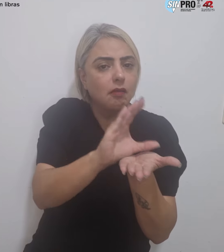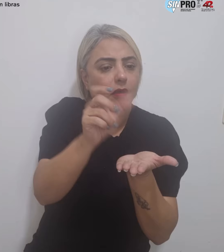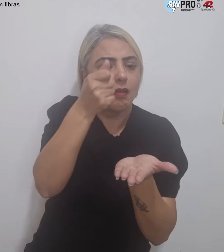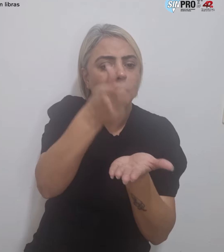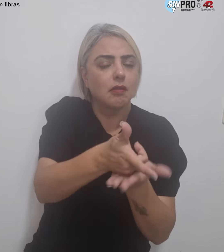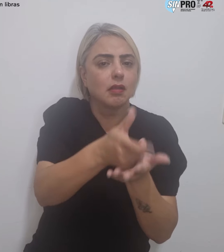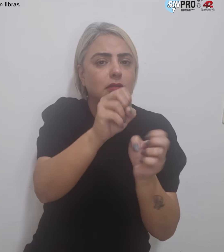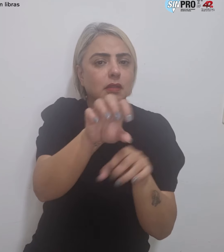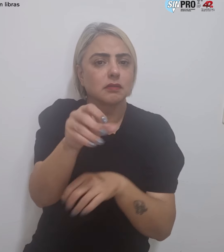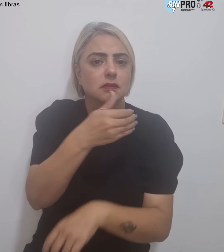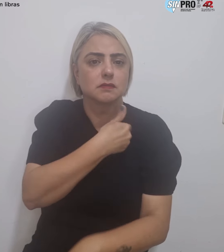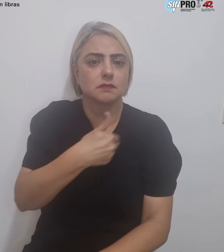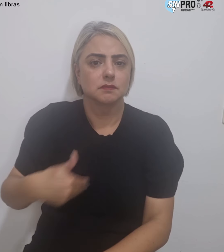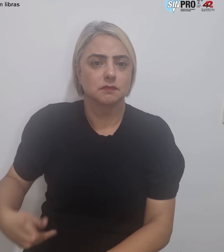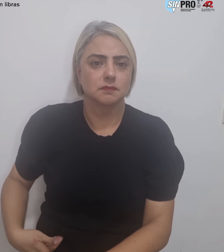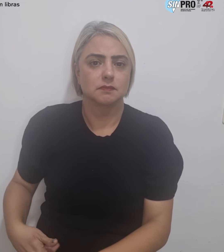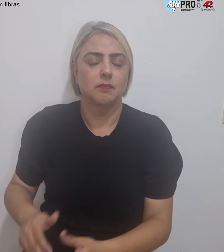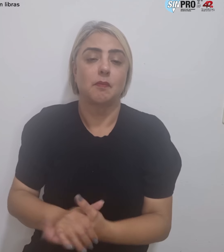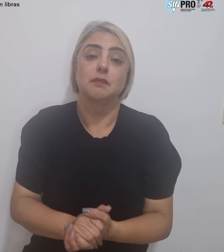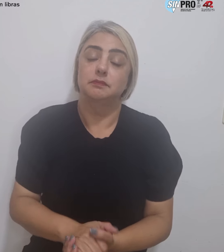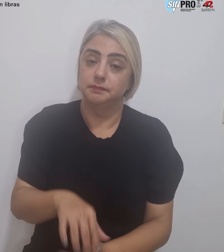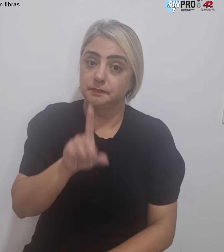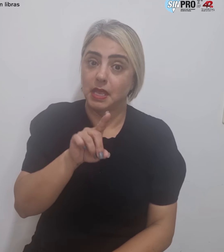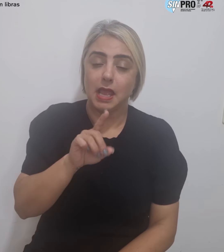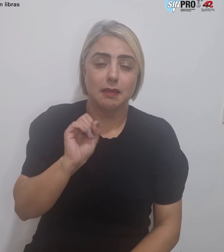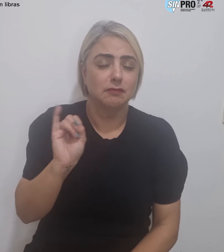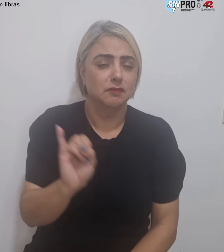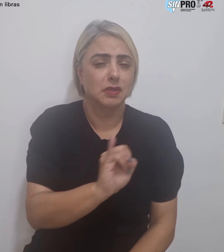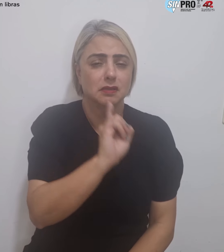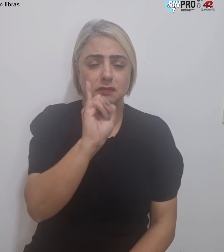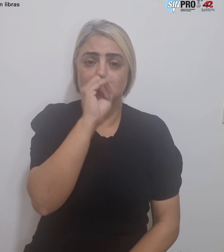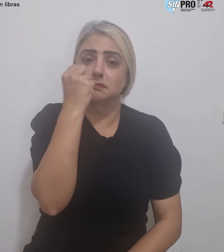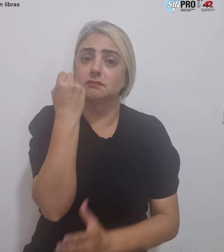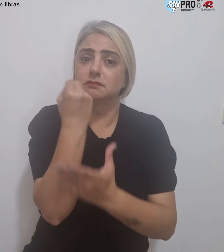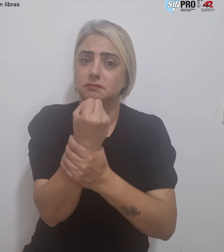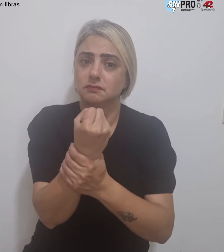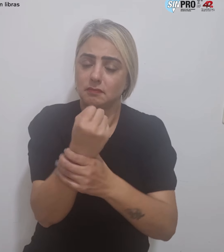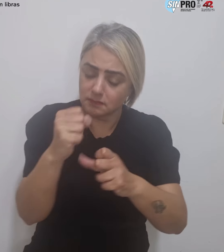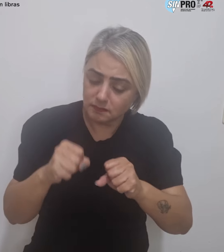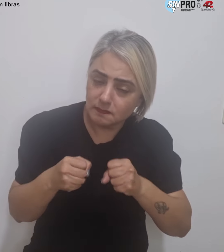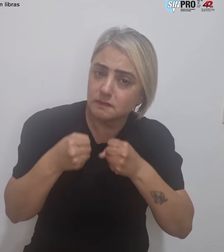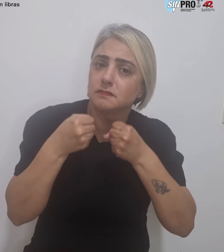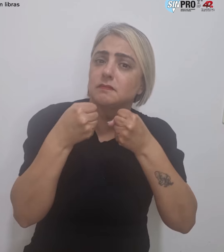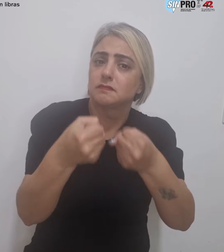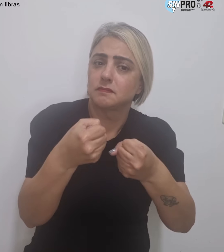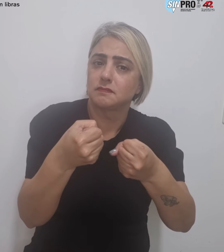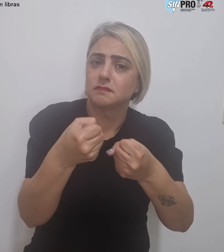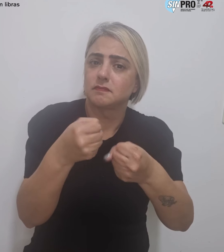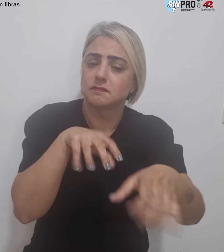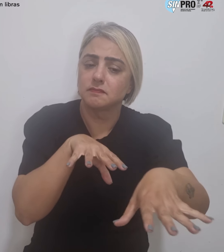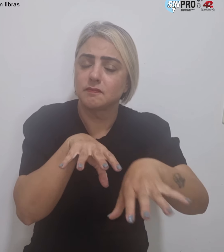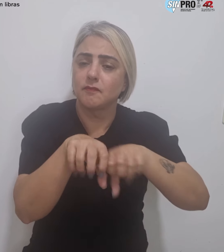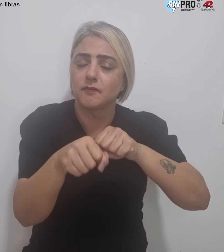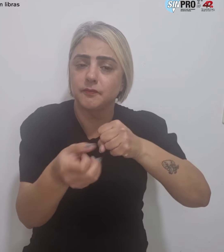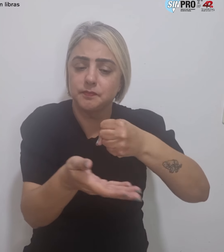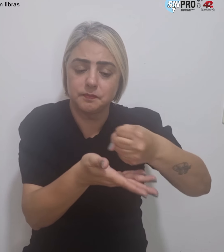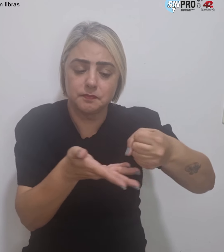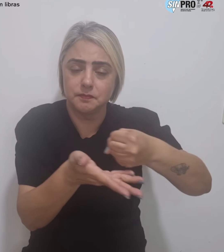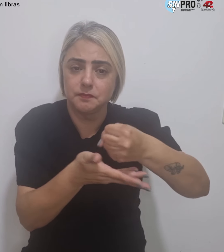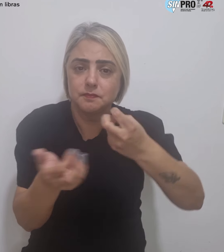pública. É fundamental garantir a defesa de uma formação básica comum para